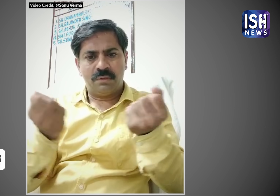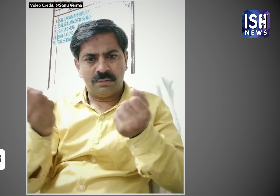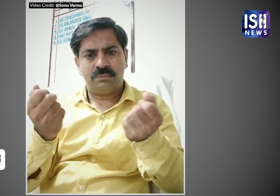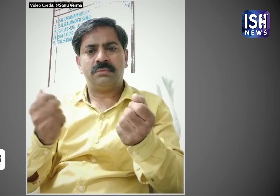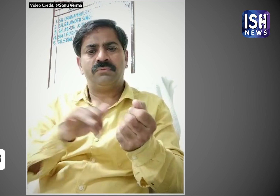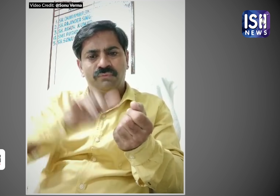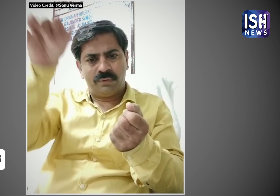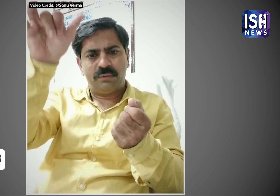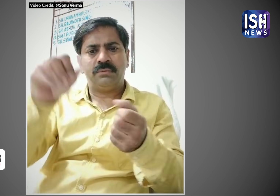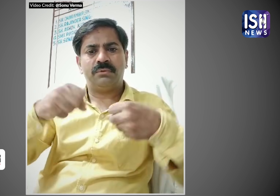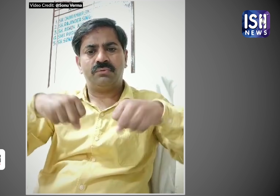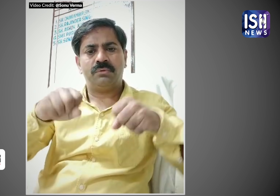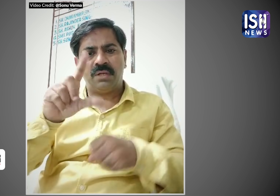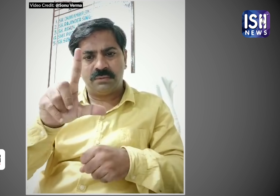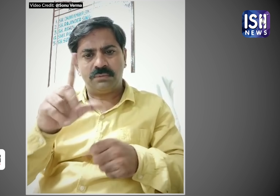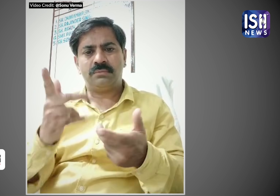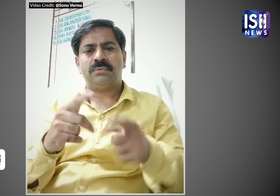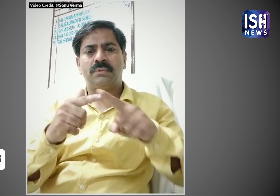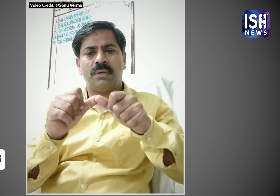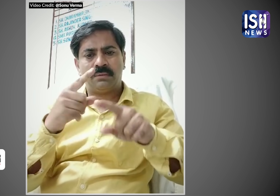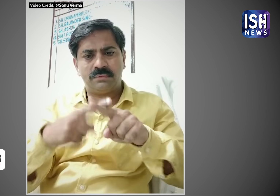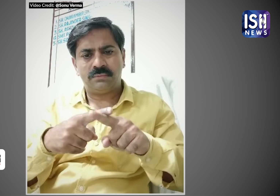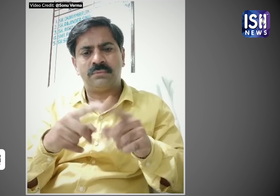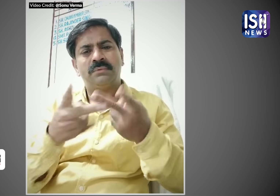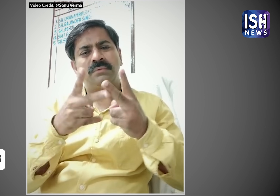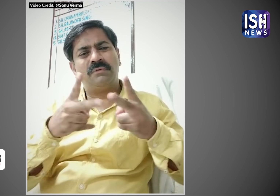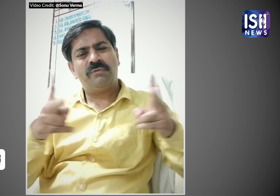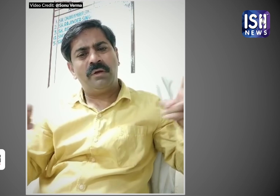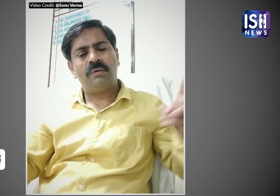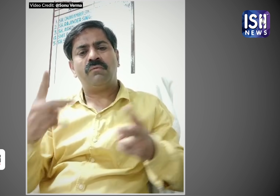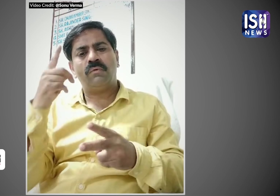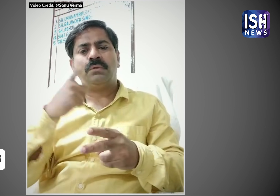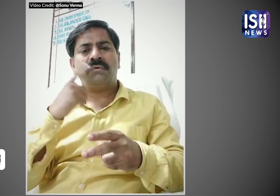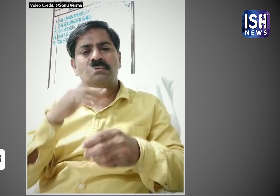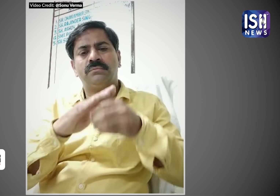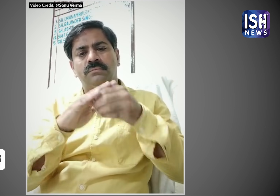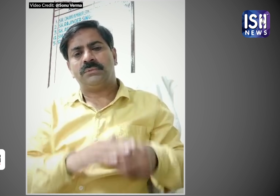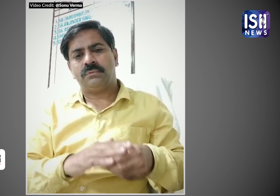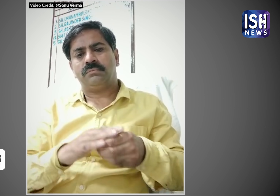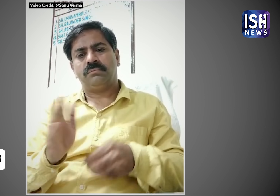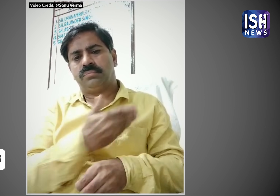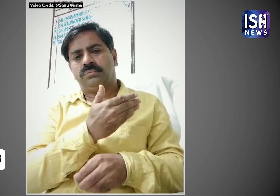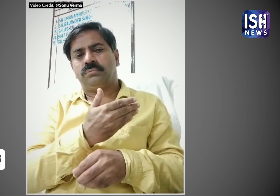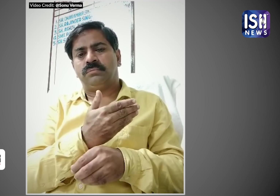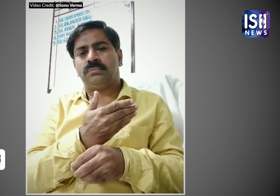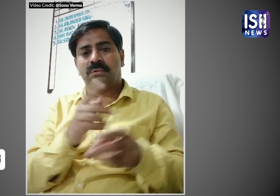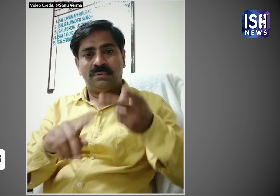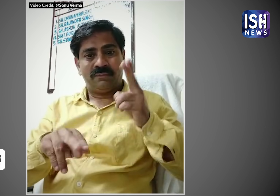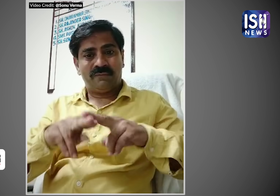विमान शेत्र में उत्पिडन का सामना करना पड़ता है यहां तक कि जब वे अपना driving license आदी लेने जाते तबी भी हर जगा उत्पिडन होता है